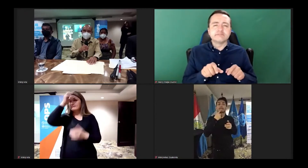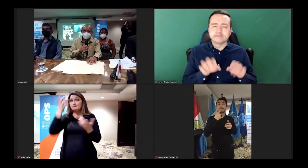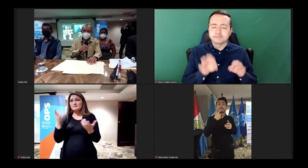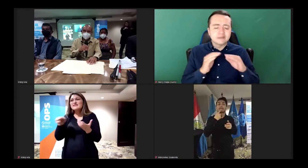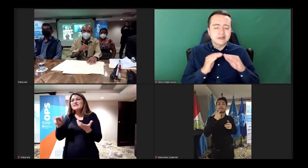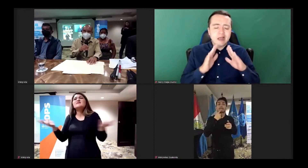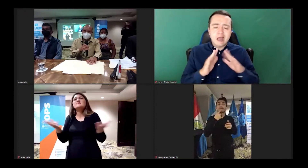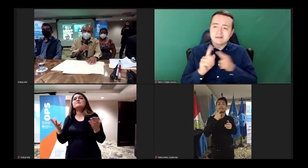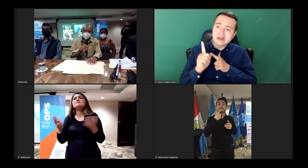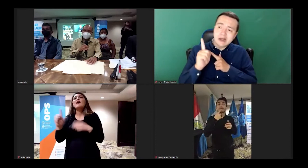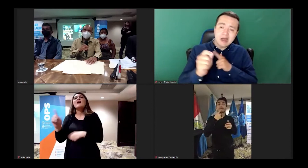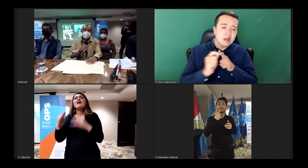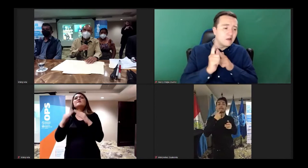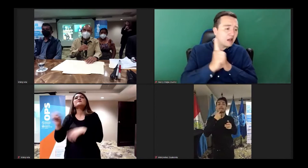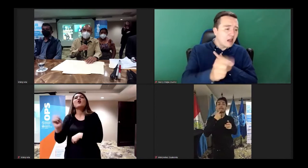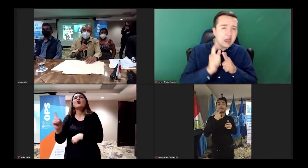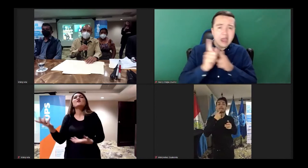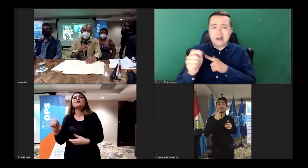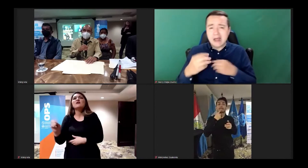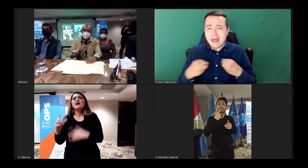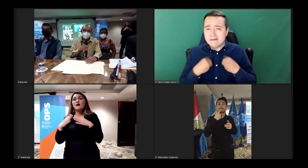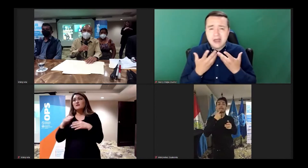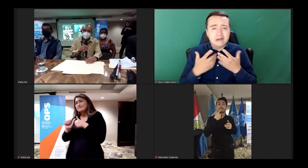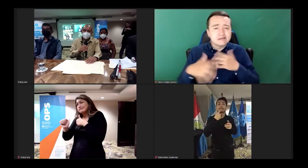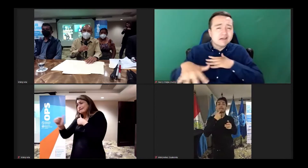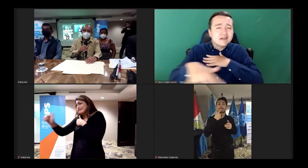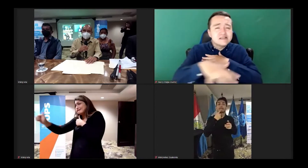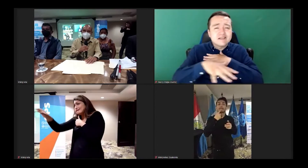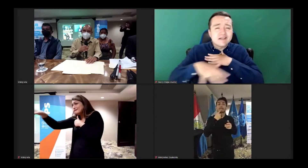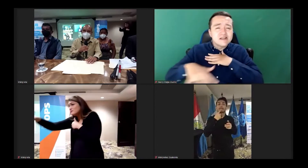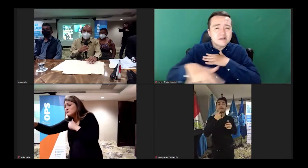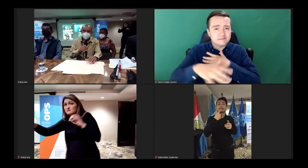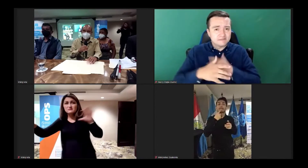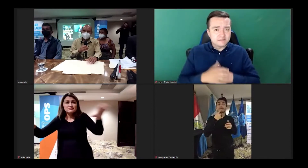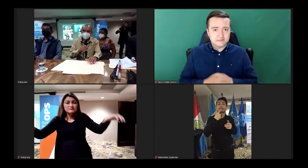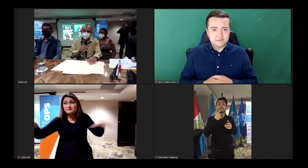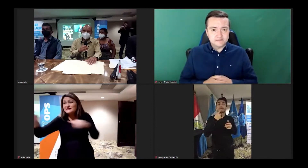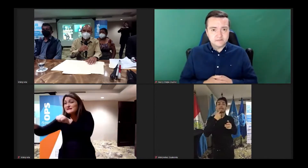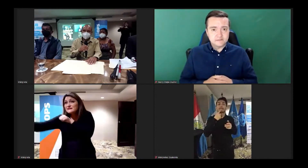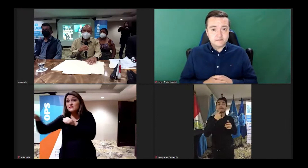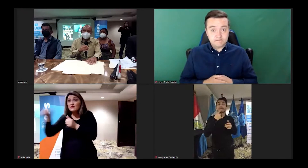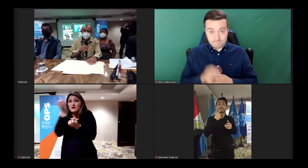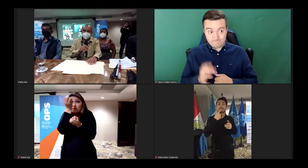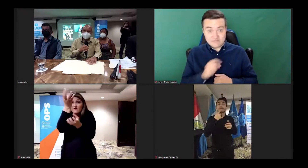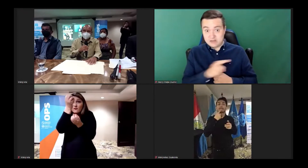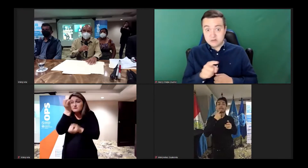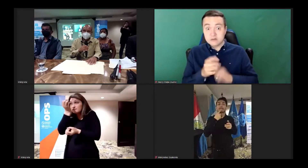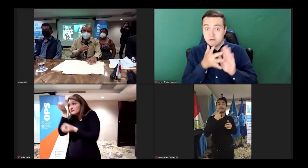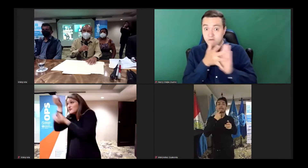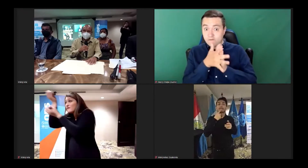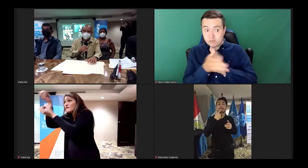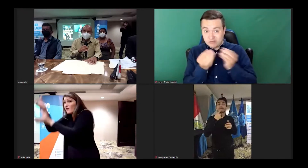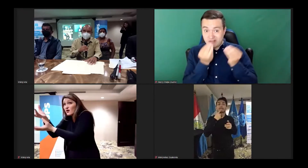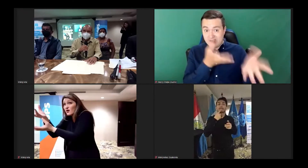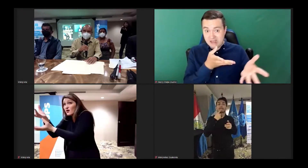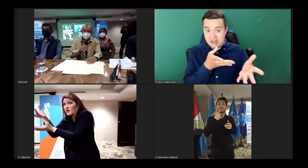marginales. Entonces, ellos no reciben la información. Y si la reciben, pues la reciben a